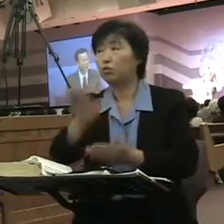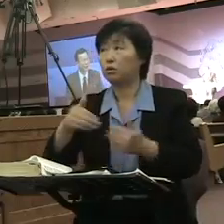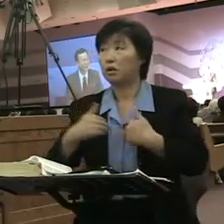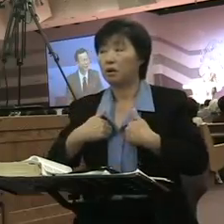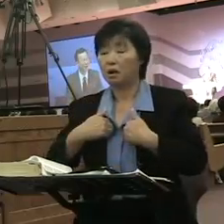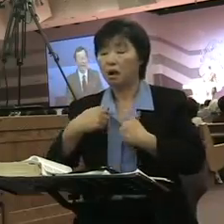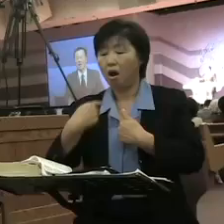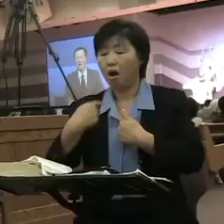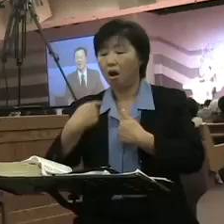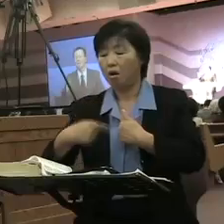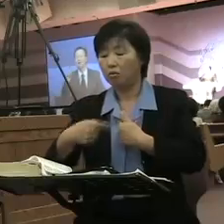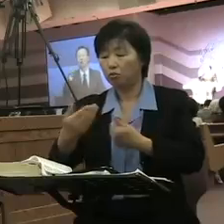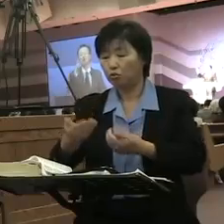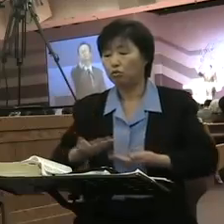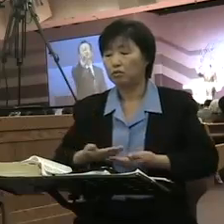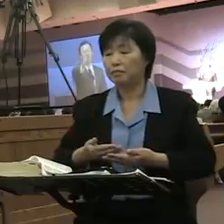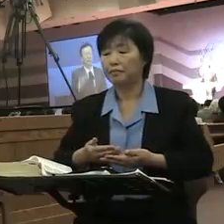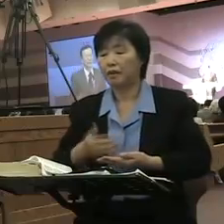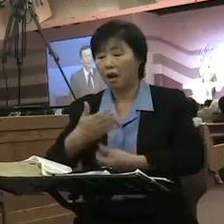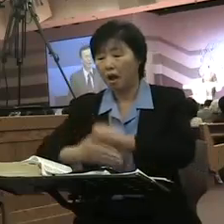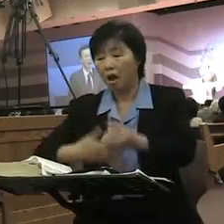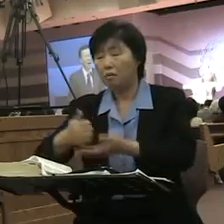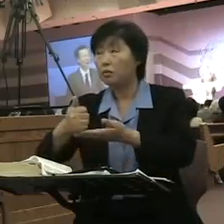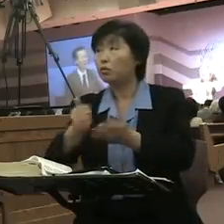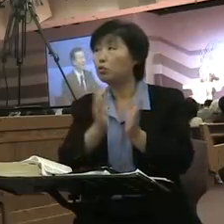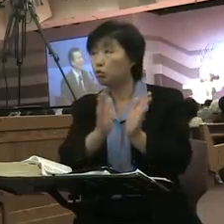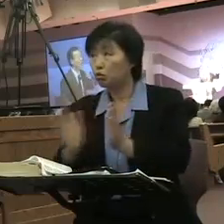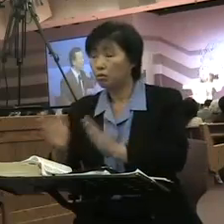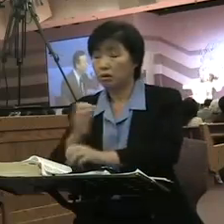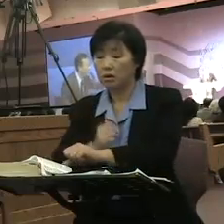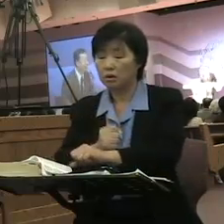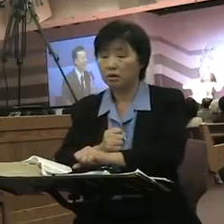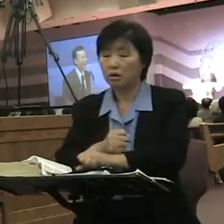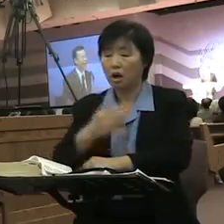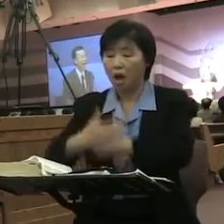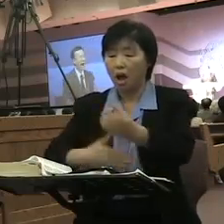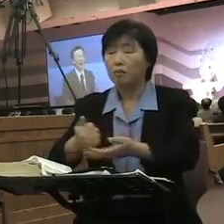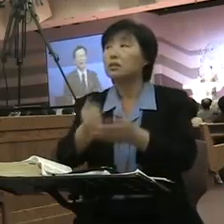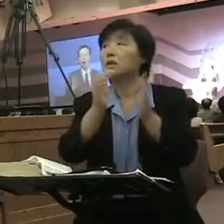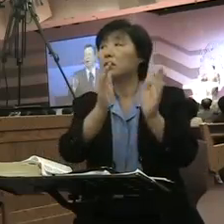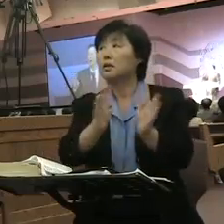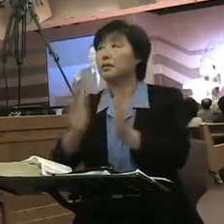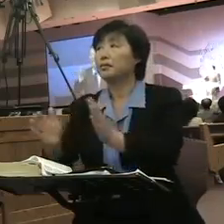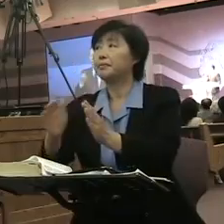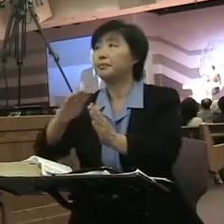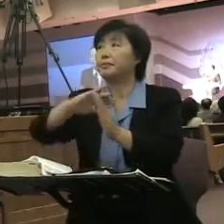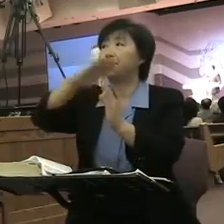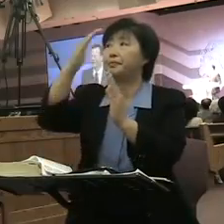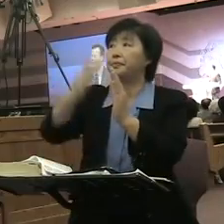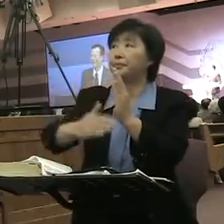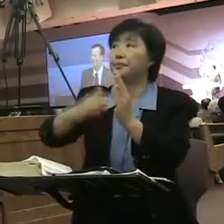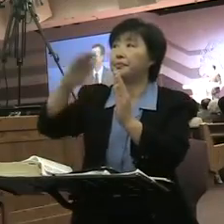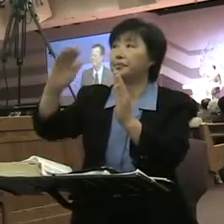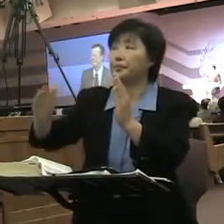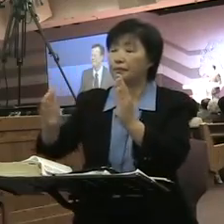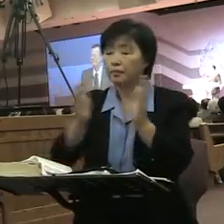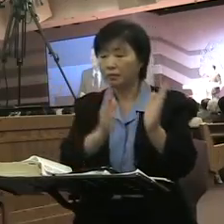거예요. 하나님께서 준비하시리라. 하나님의 산에서 예비되리라. 하나님의 어린 양이